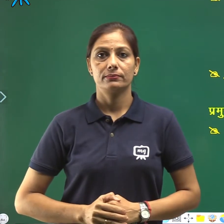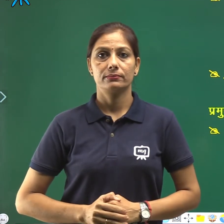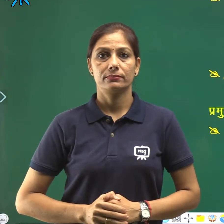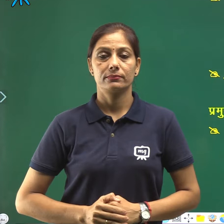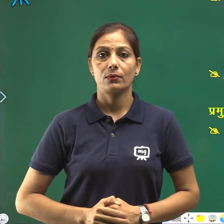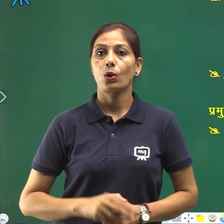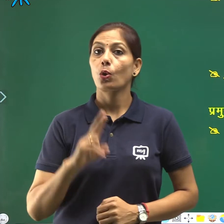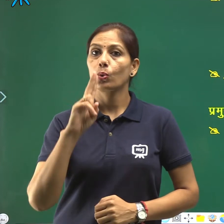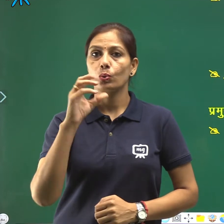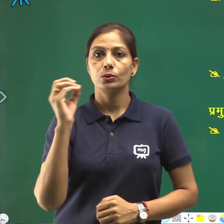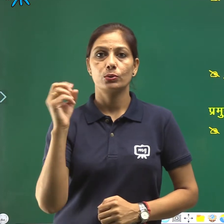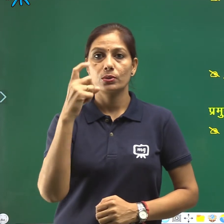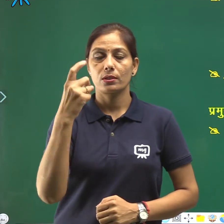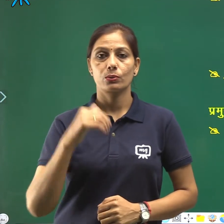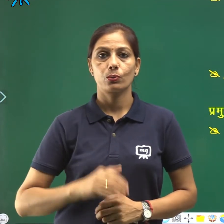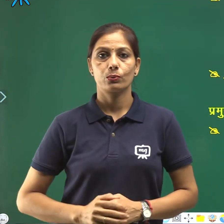2007 को